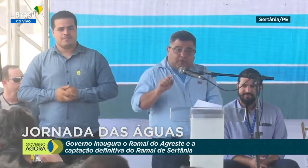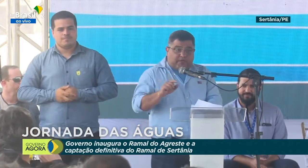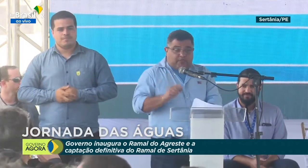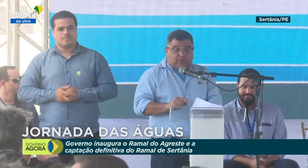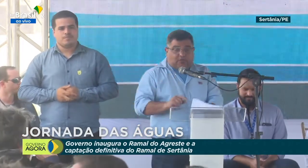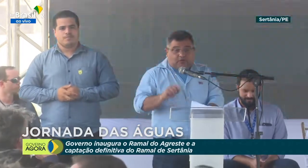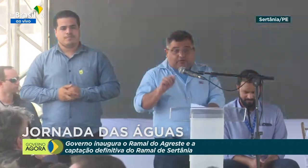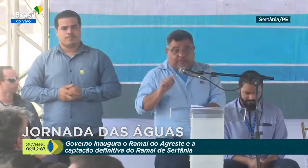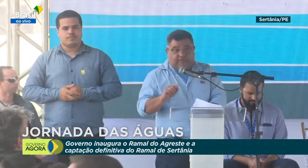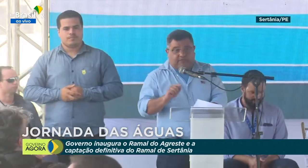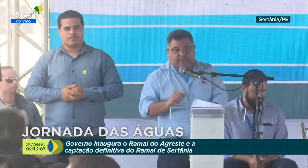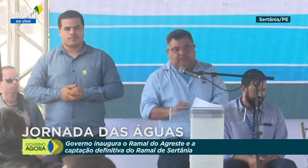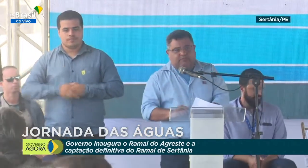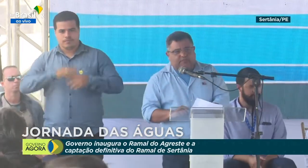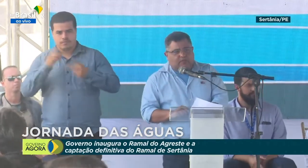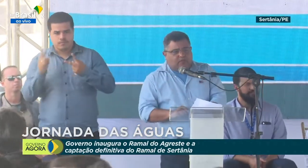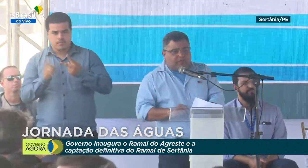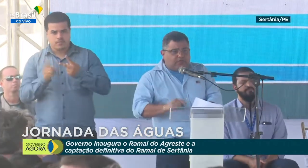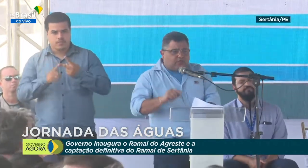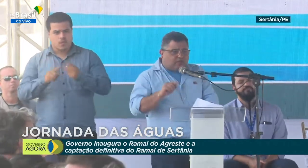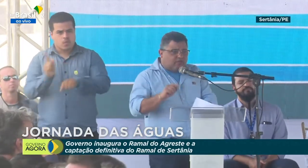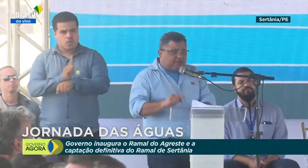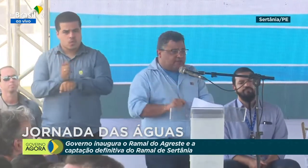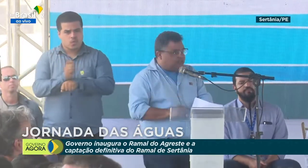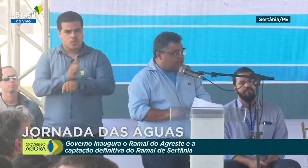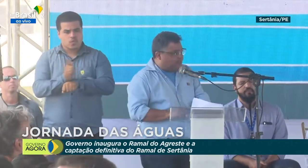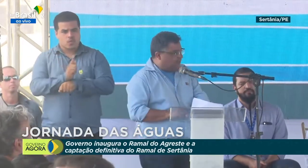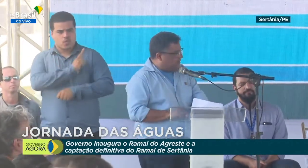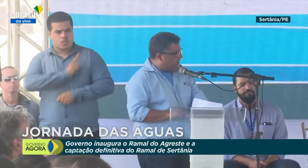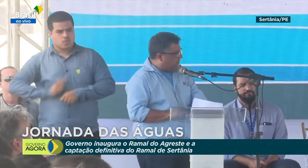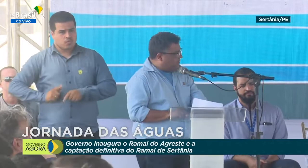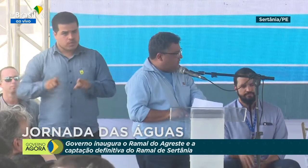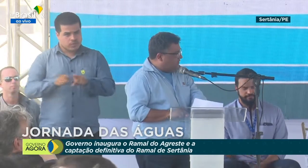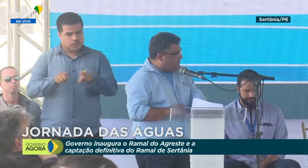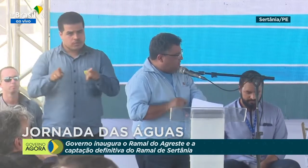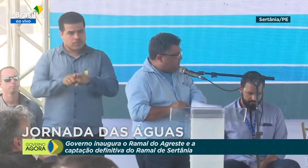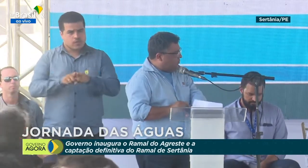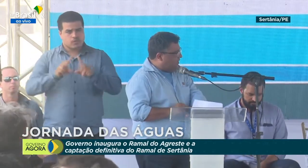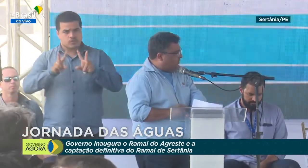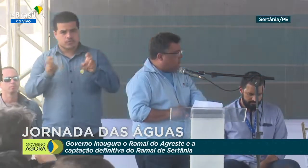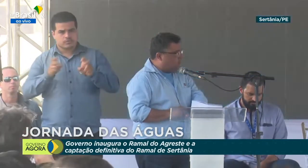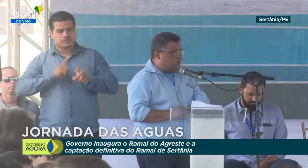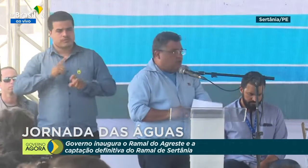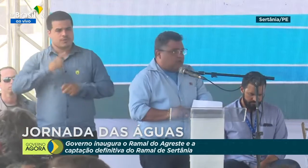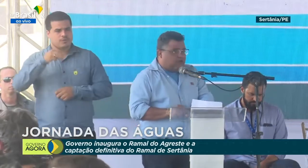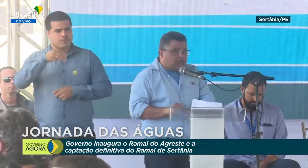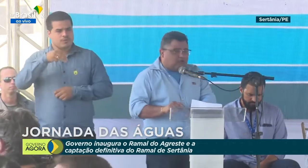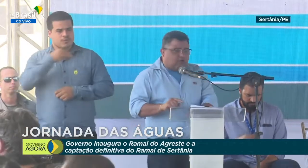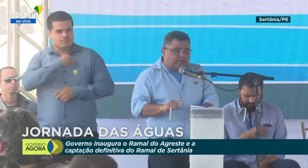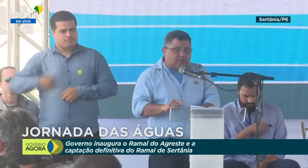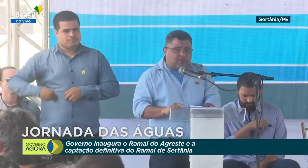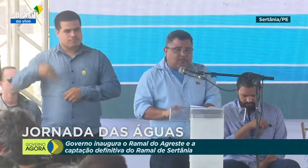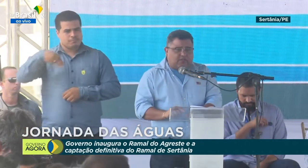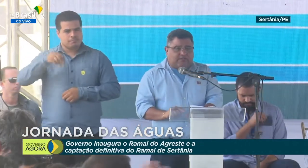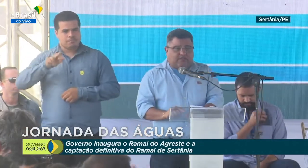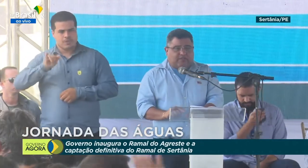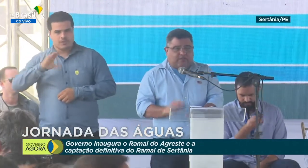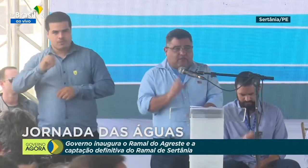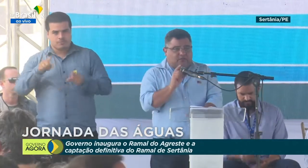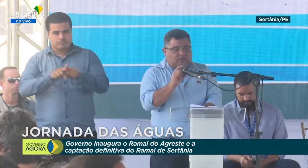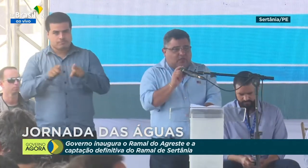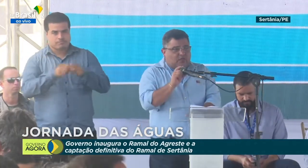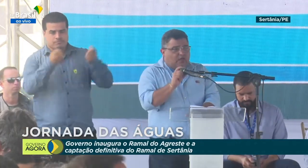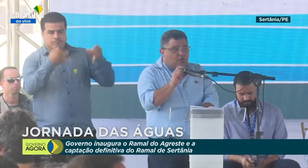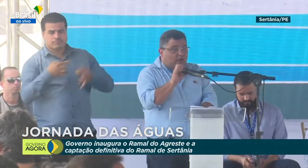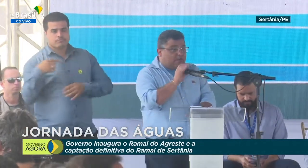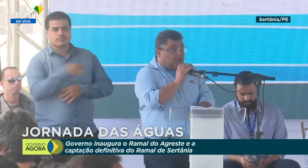Passamos para o eixo da governança. No eixo da governança, presidente, ministro Marinho, no eixo da governança nós